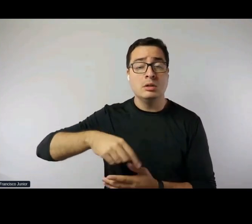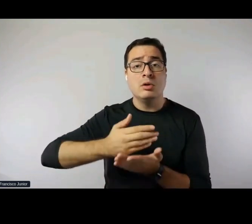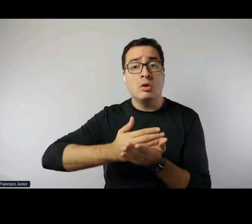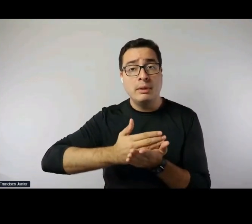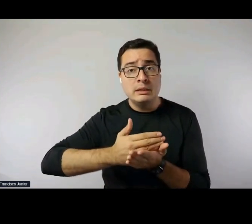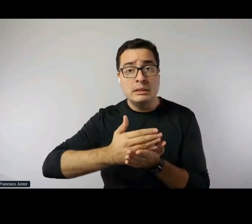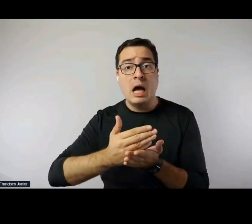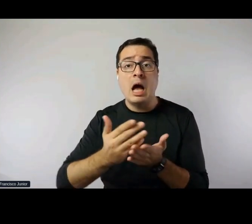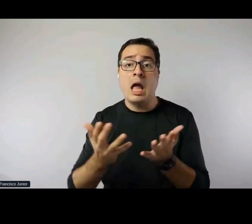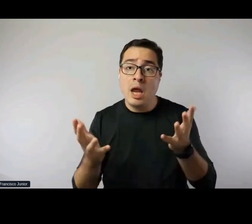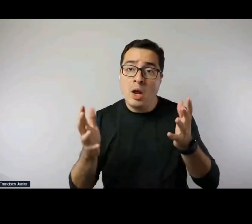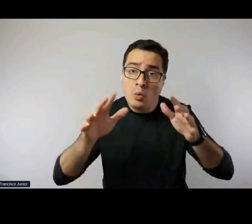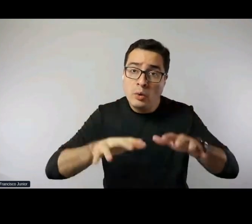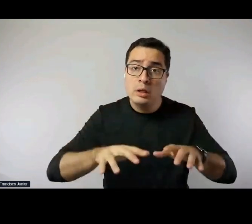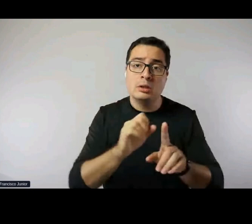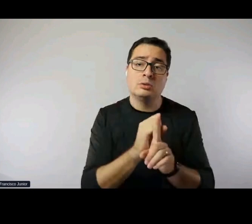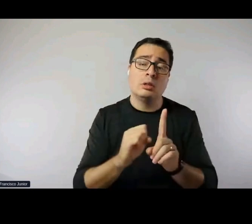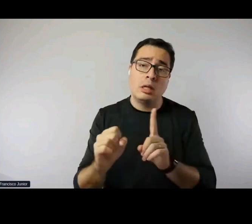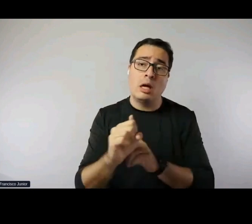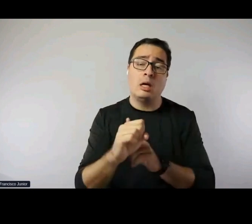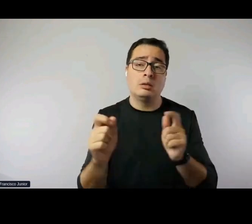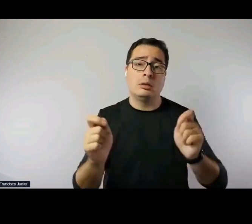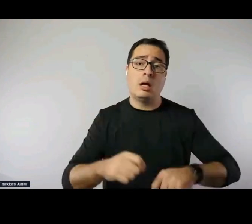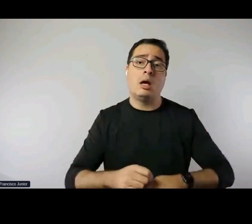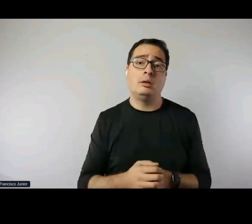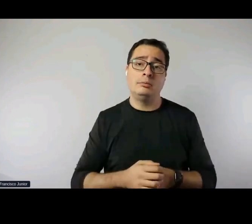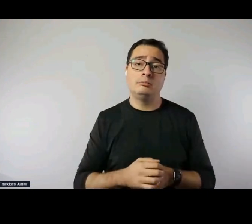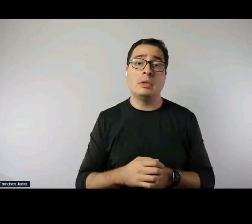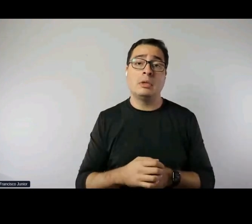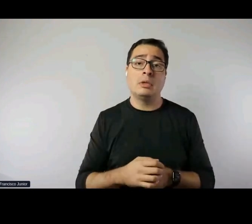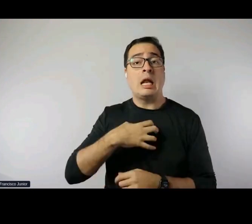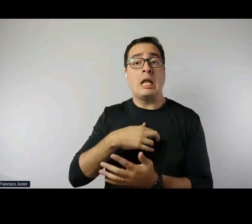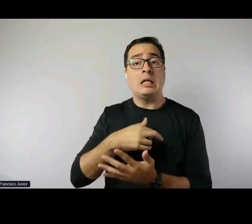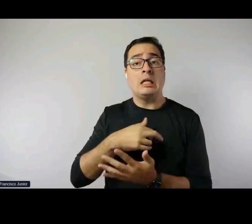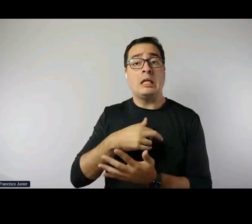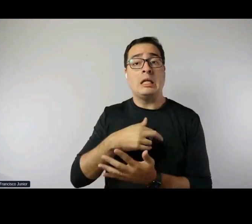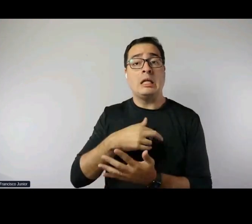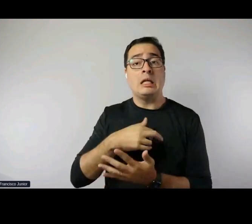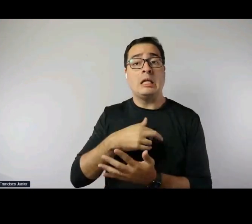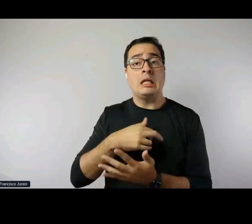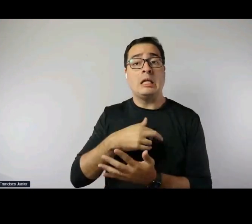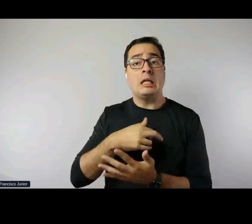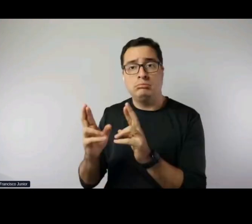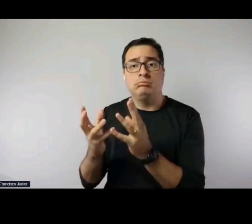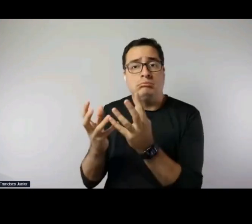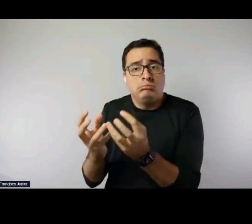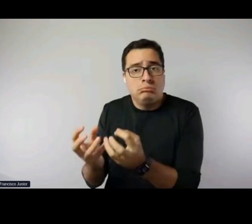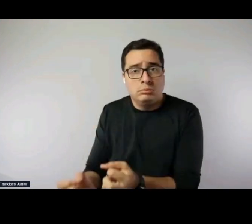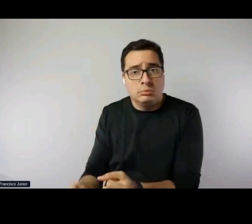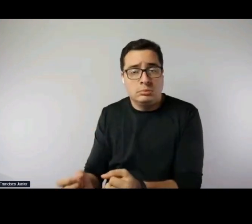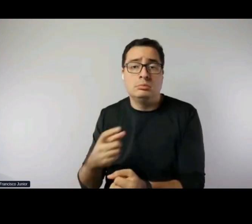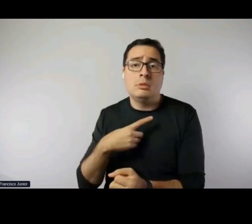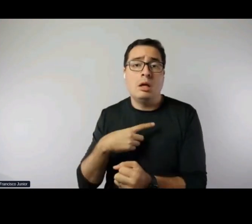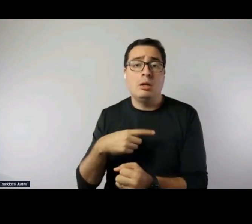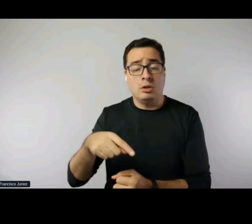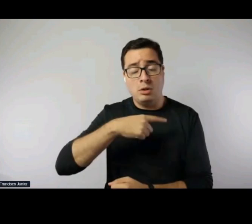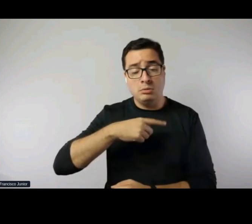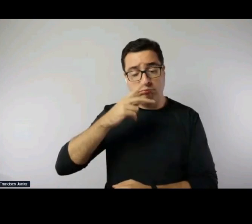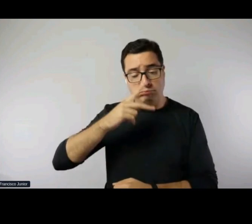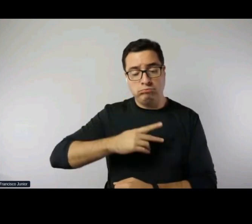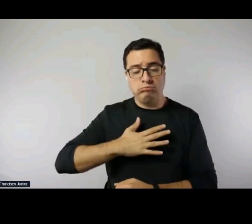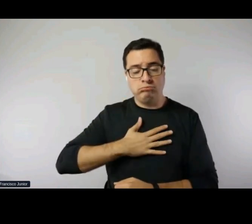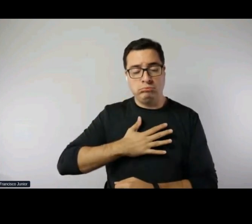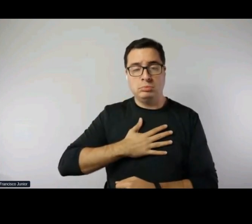incluídos dentro da sociedade, com essas características e sendo quem nós somos. Aí